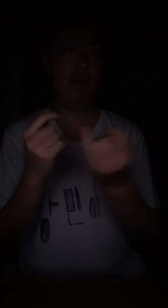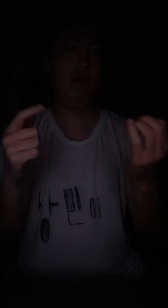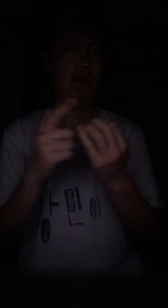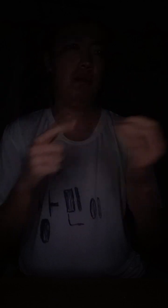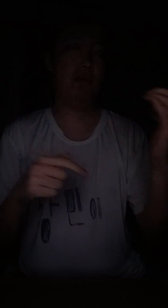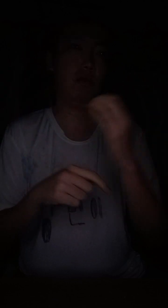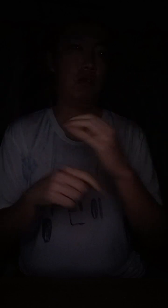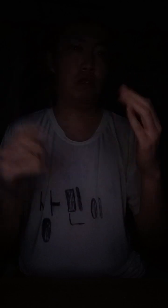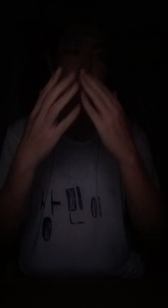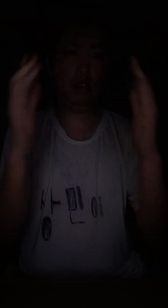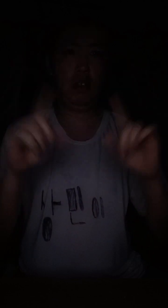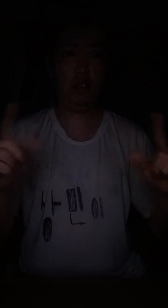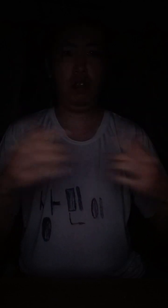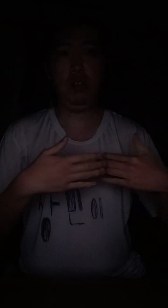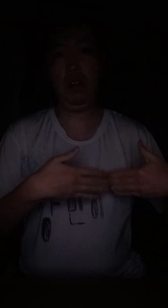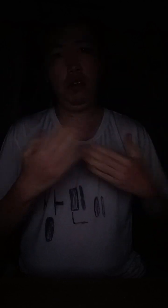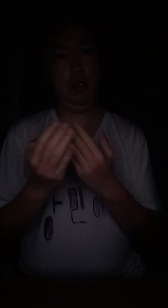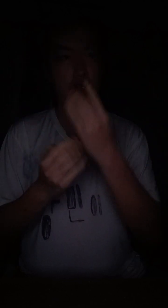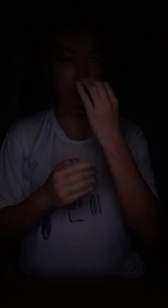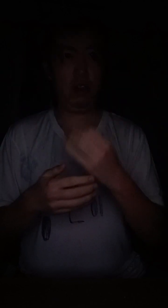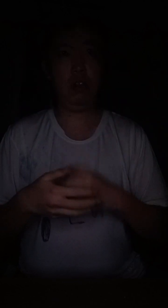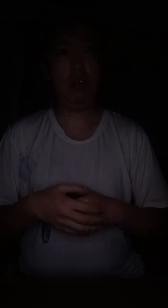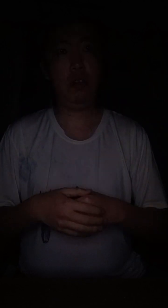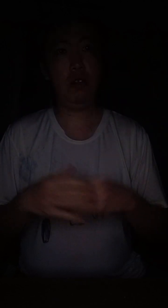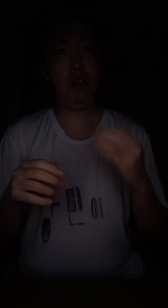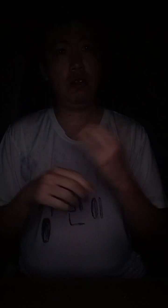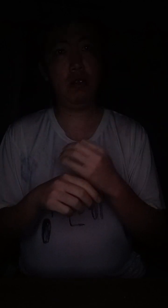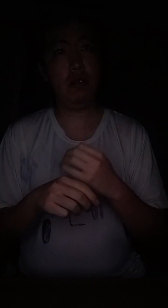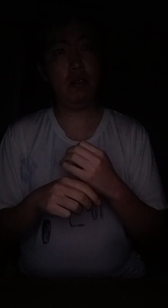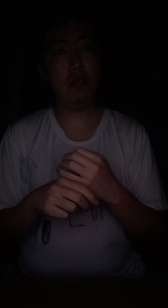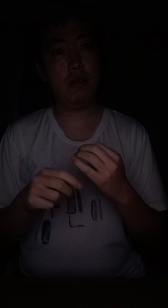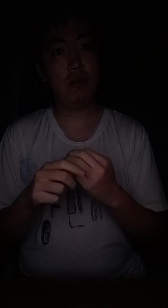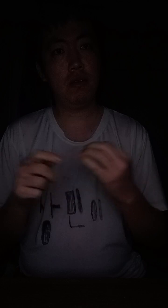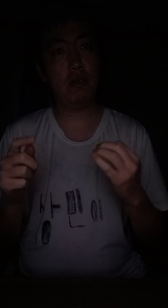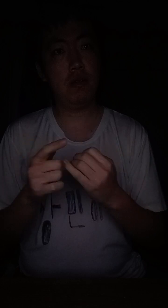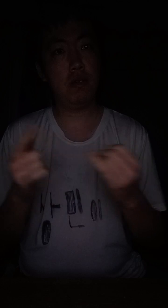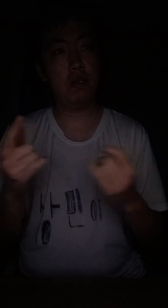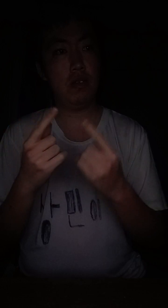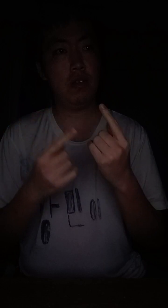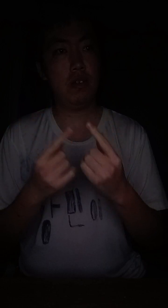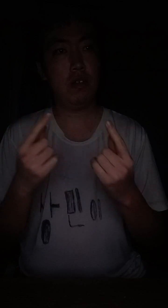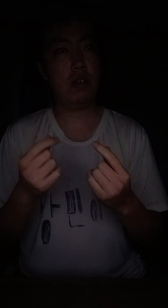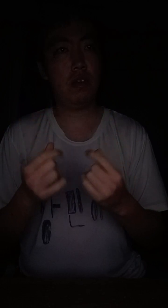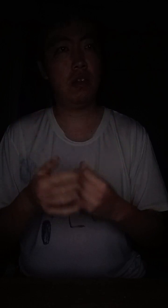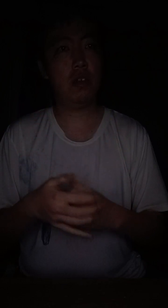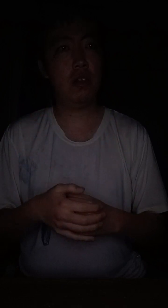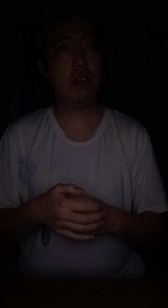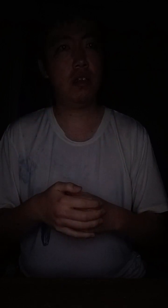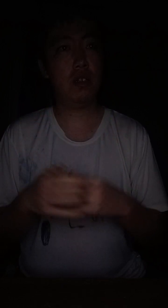사서 쓰고 있는 장치입니다. 법적 근거가 없어 개인정보 보호 문제도 제기돼 왔는데 성범죄에 악용된